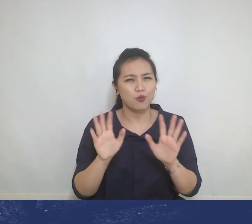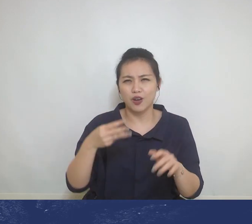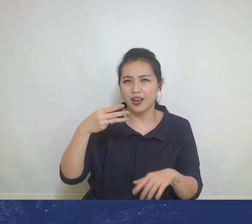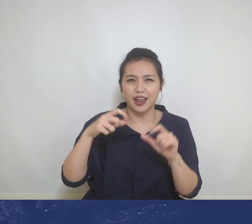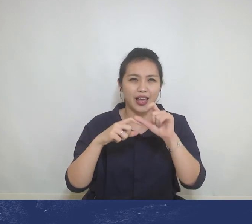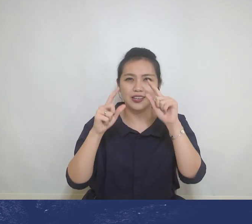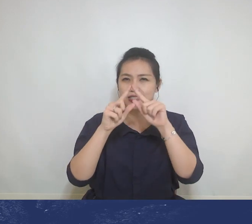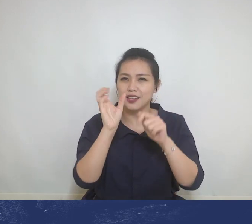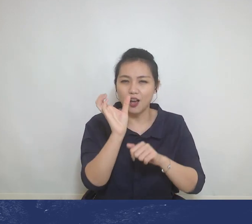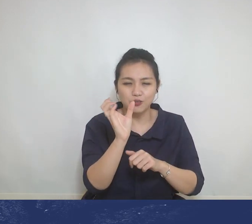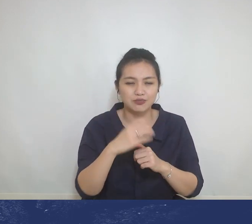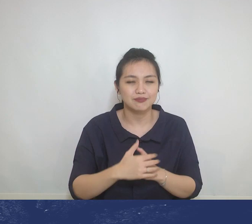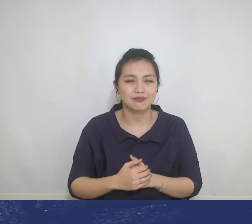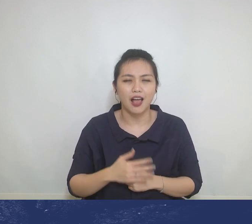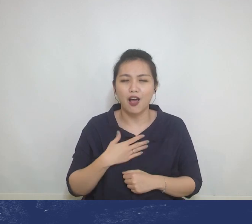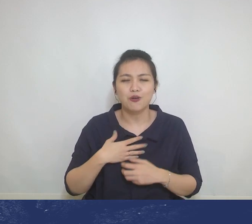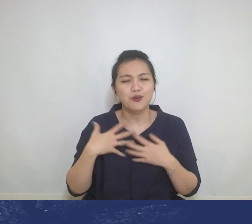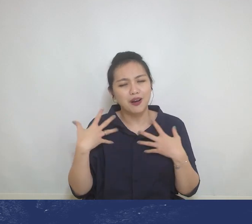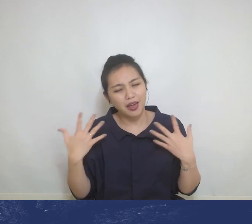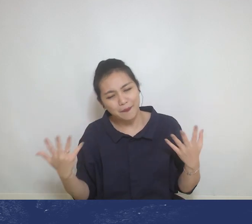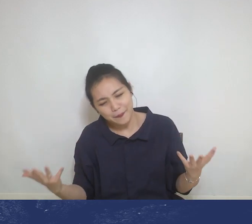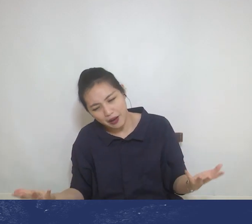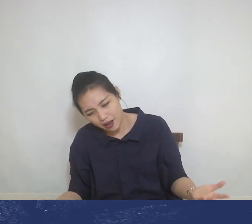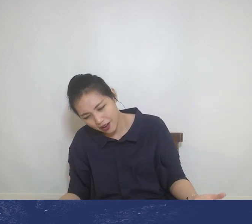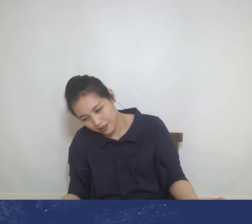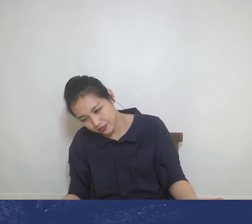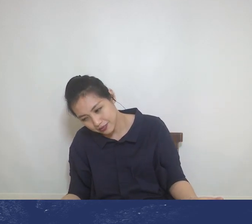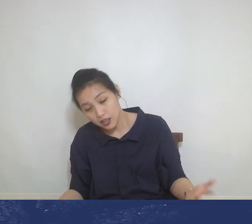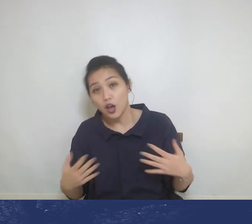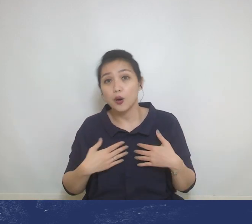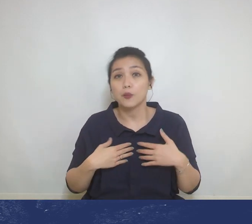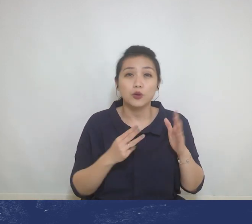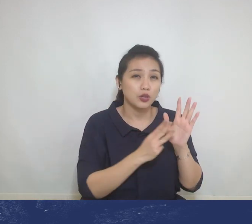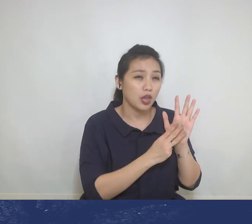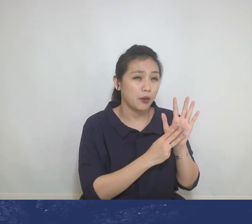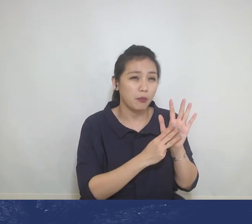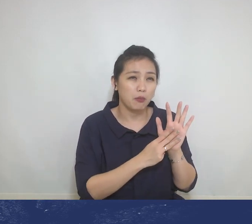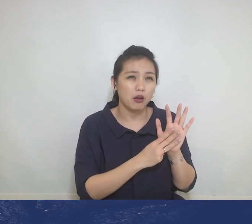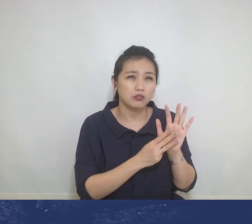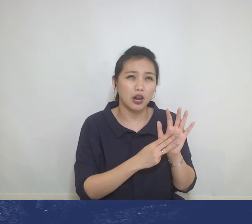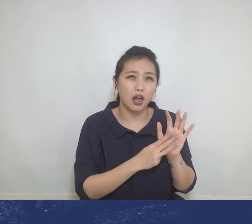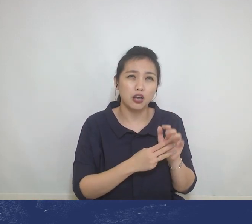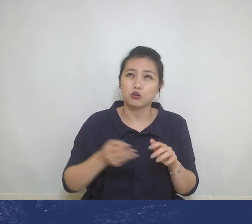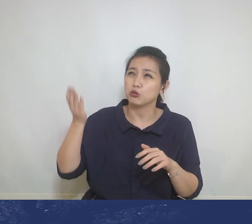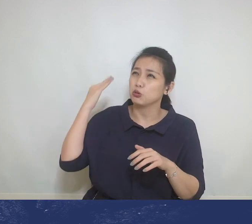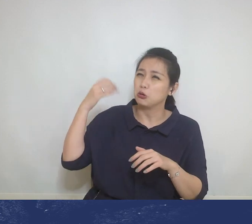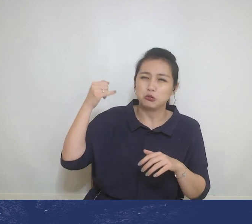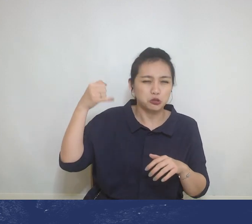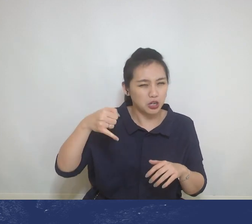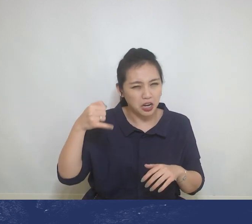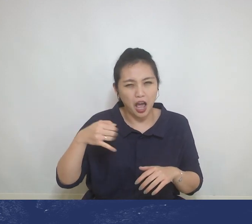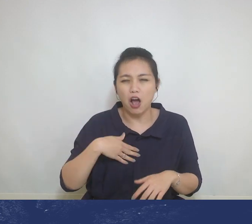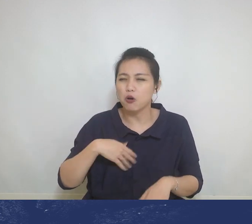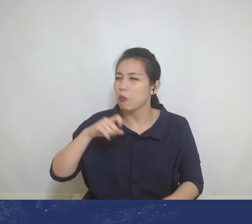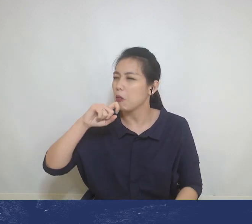Esau, aku tidak sejago Esau, aku Yakub yang lemah, aku Yakub yang punya masa lalu yang jelek, aku Yakub